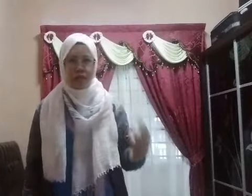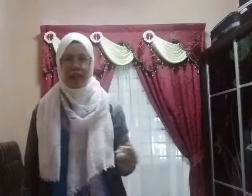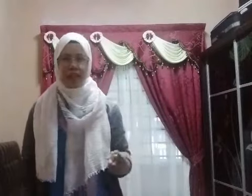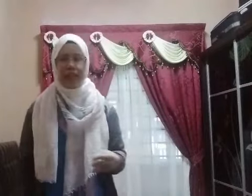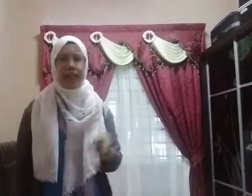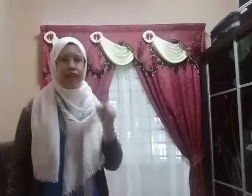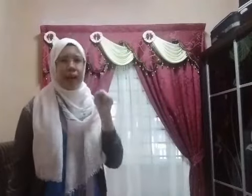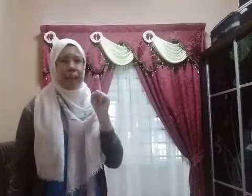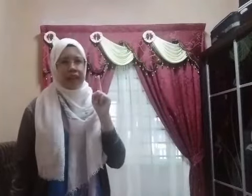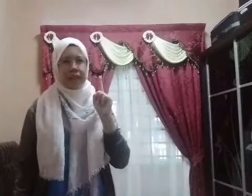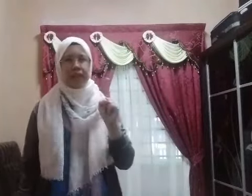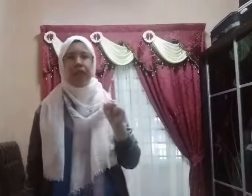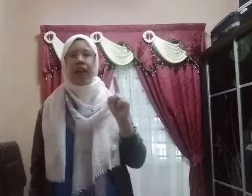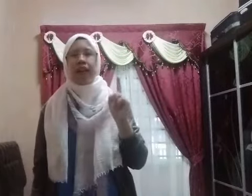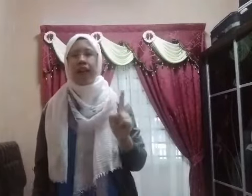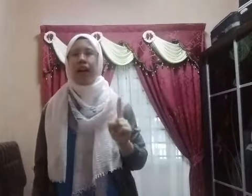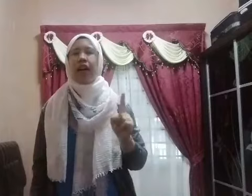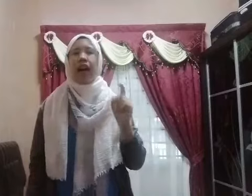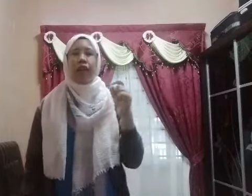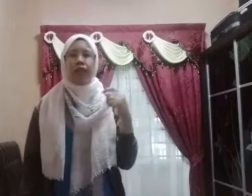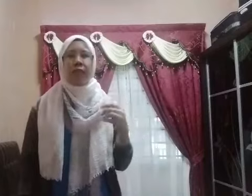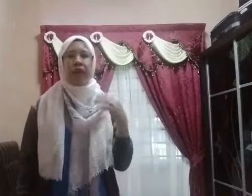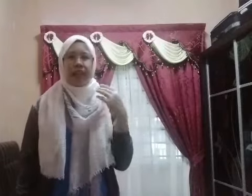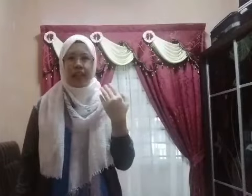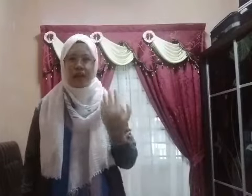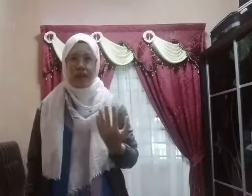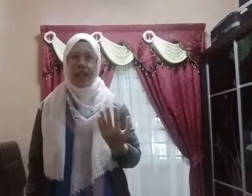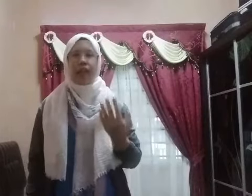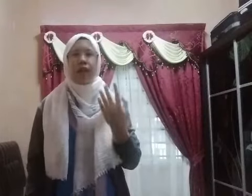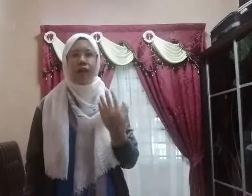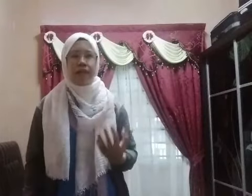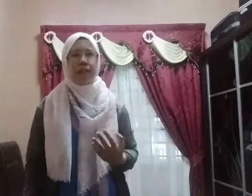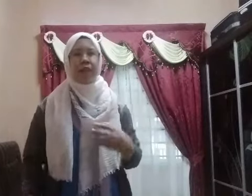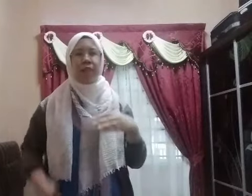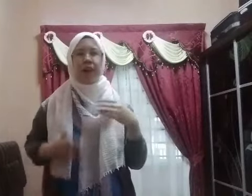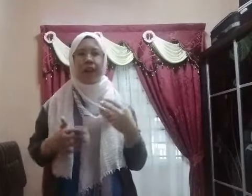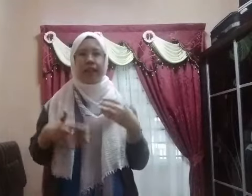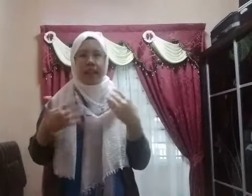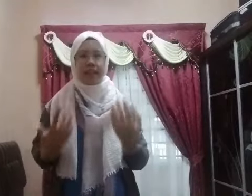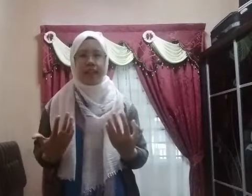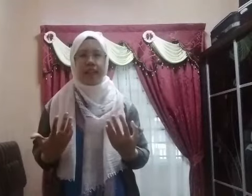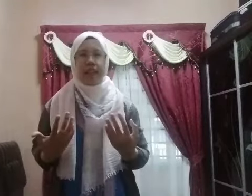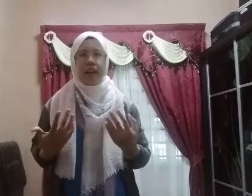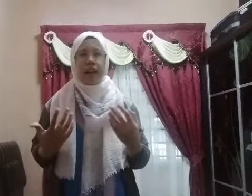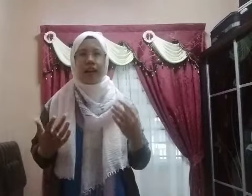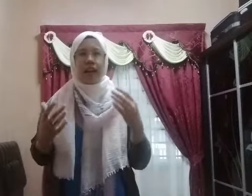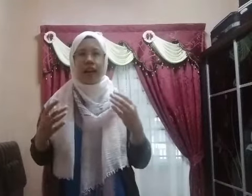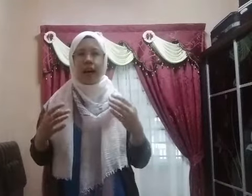projek ni, iaitu yang pertama adalah untuk mengetahui konsep perubahan tenaga dalam